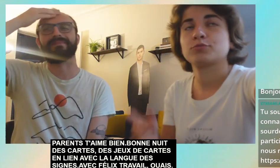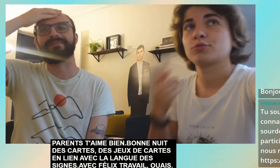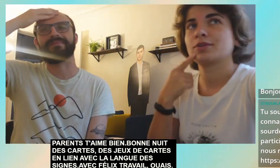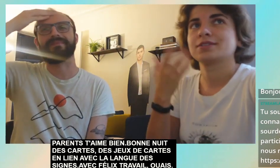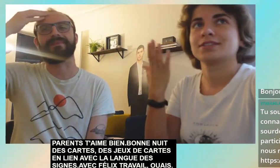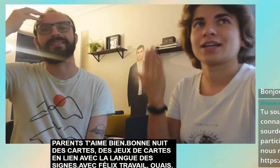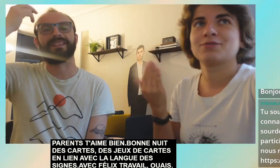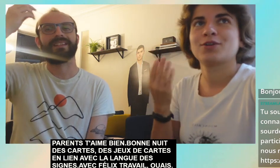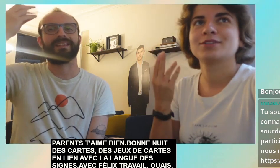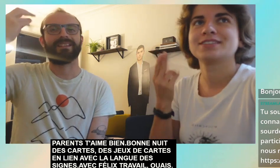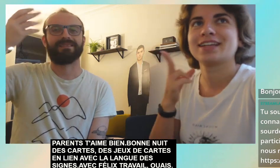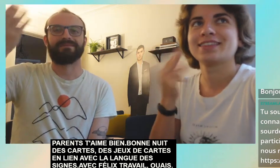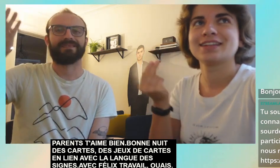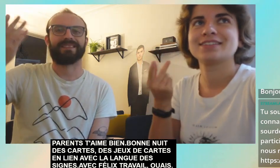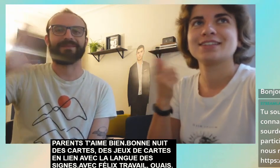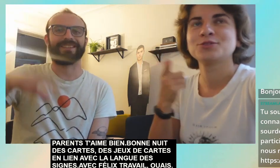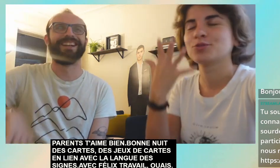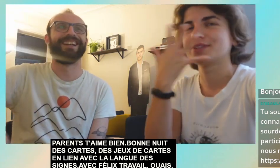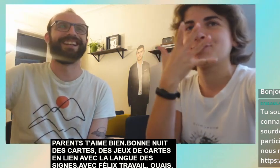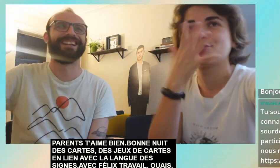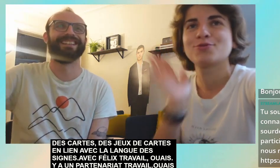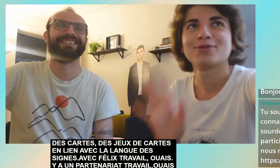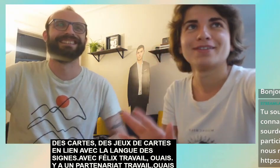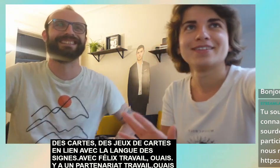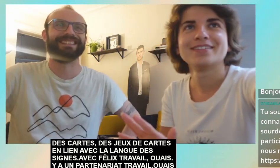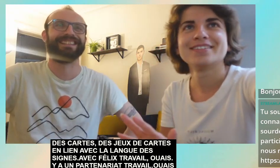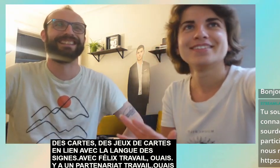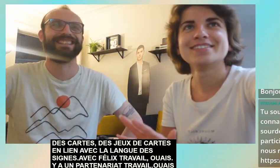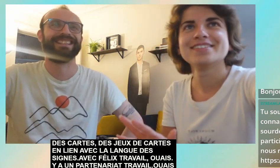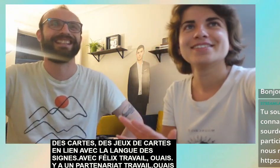Pourquoi il était à quel fan qui est net et nous on est flou?